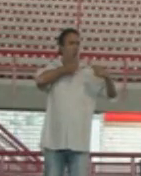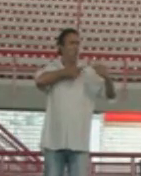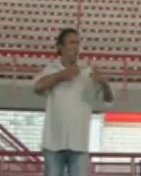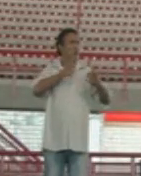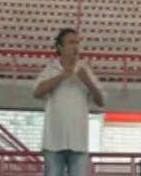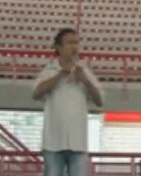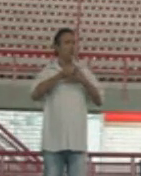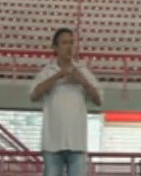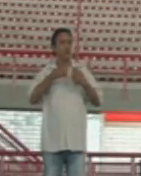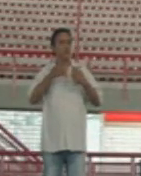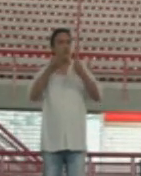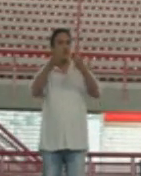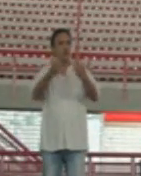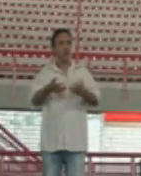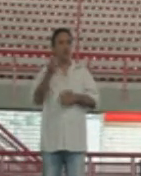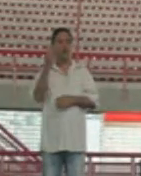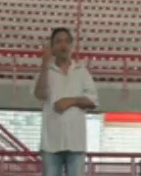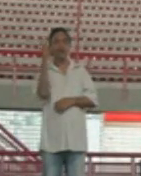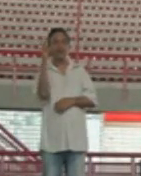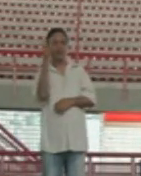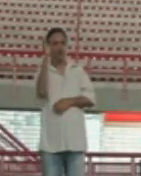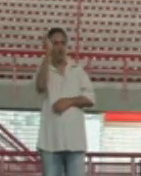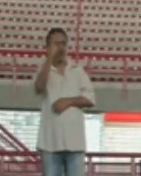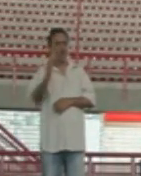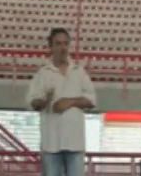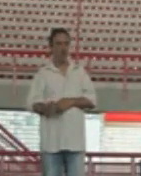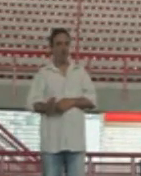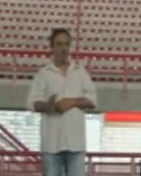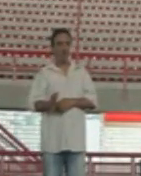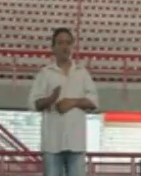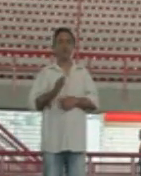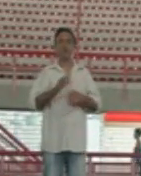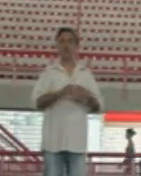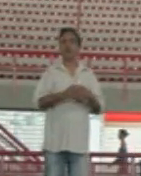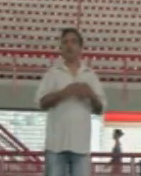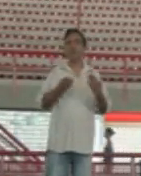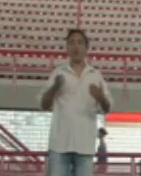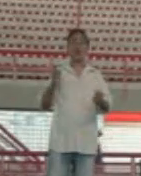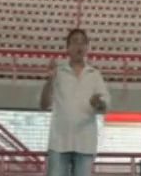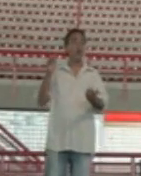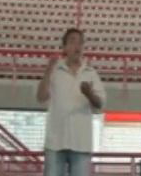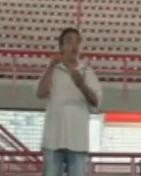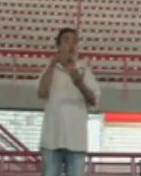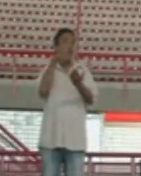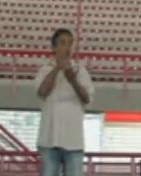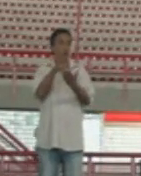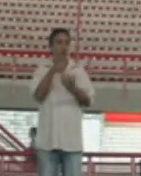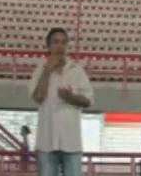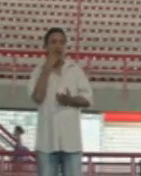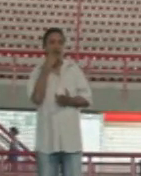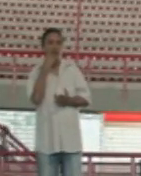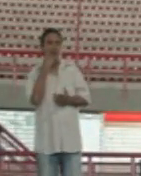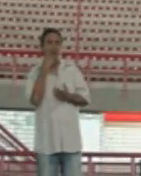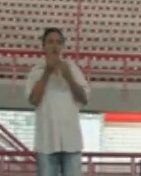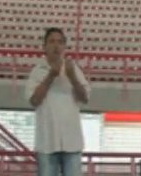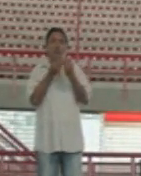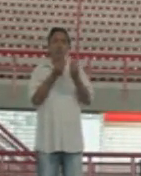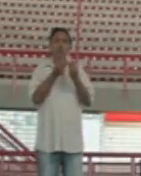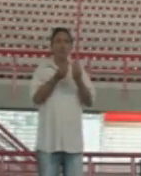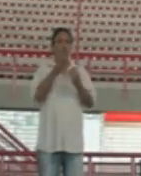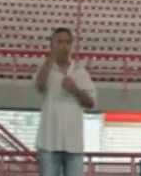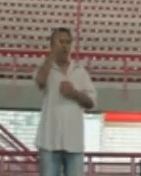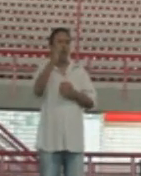Vou falar um pouco da história do Brasil e nós vamos, no final, ver quais são as perspectivas